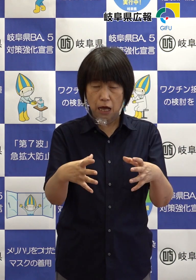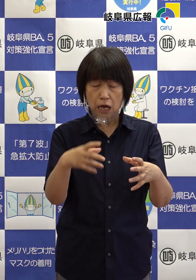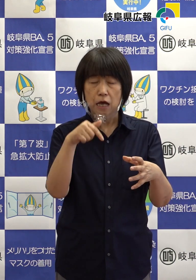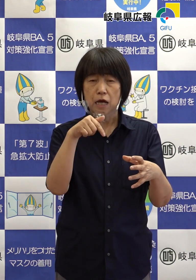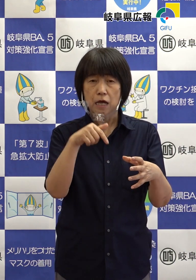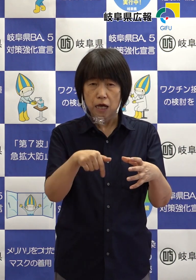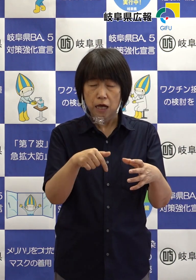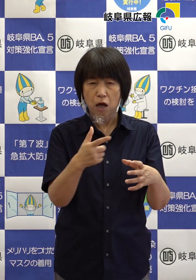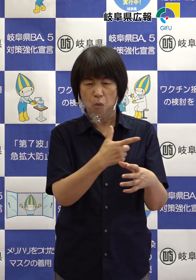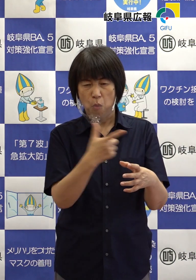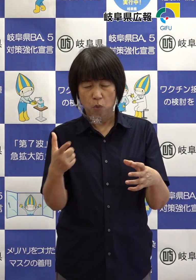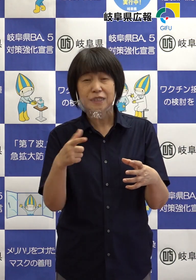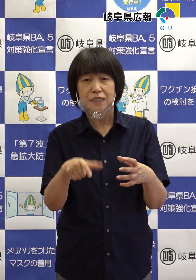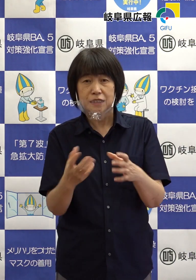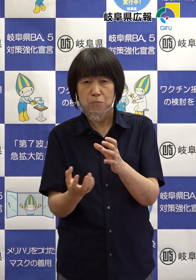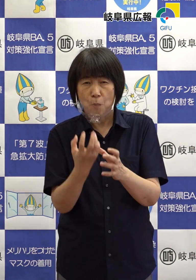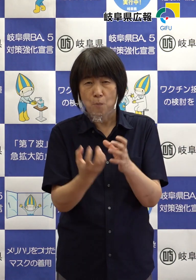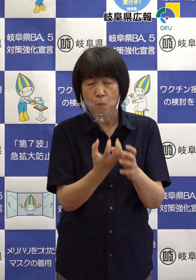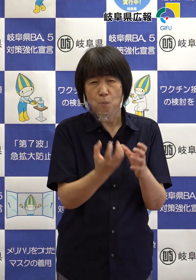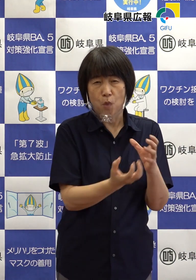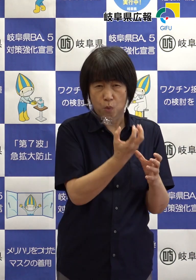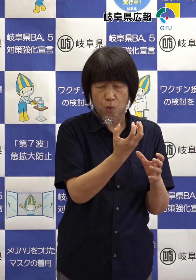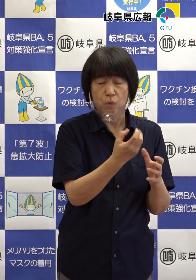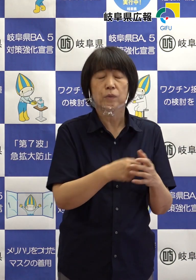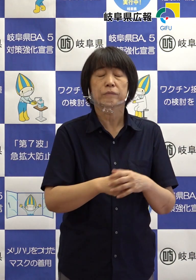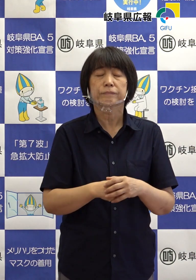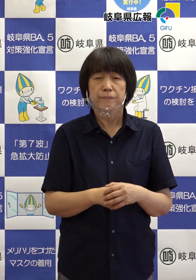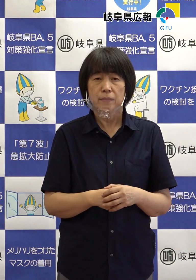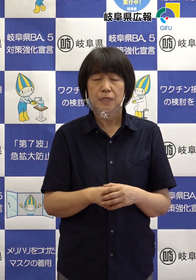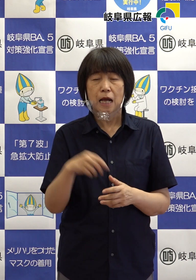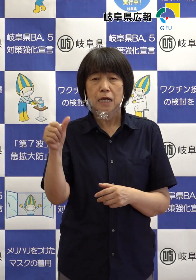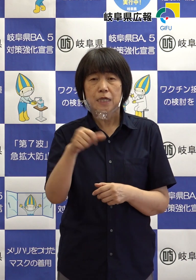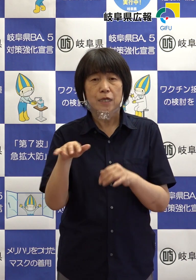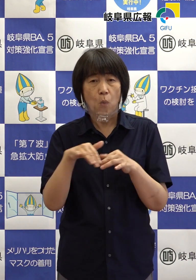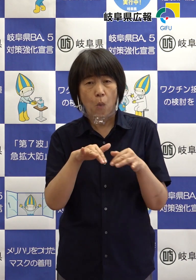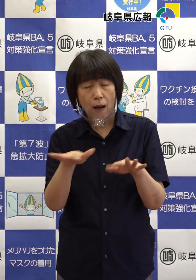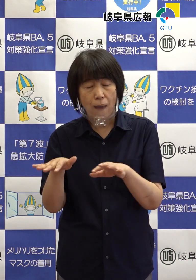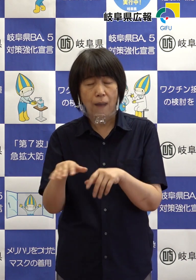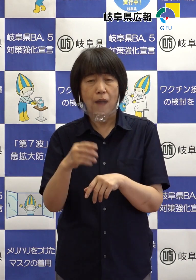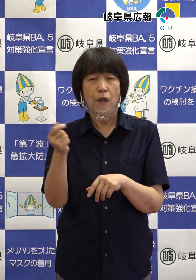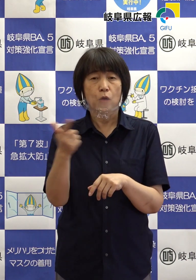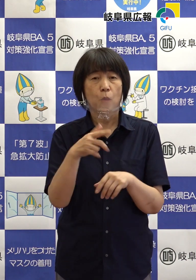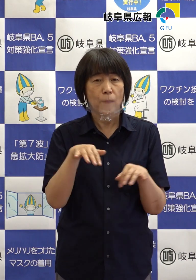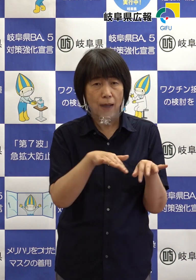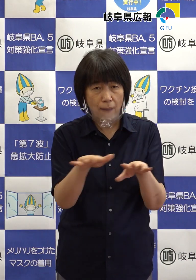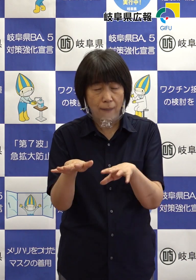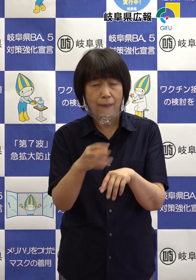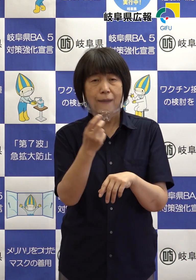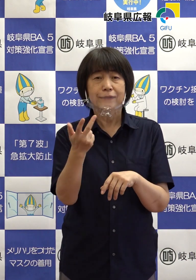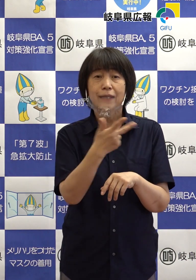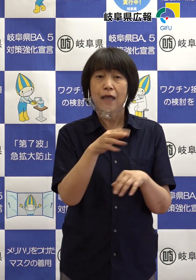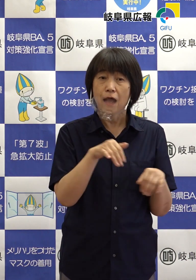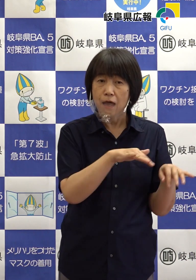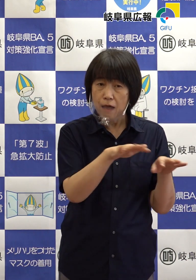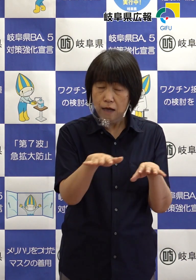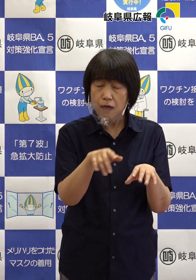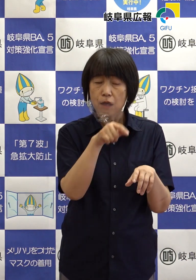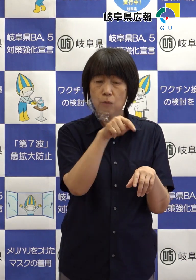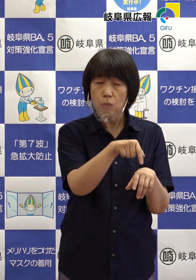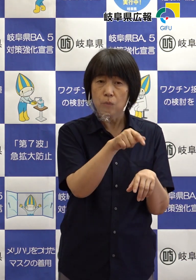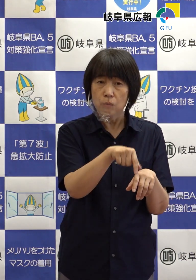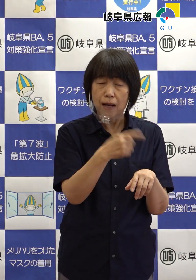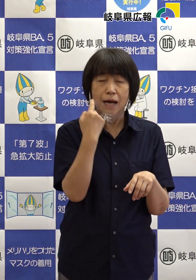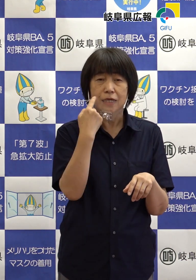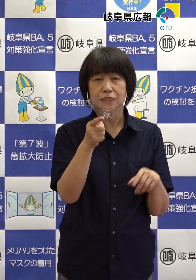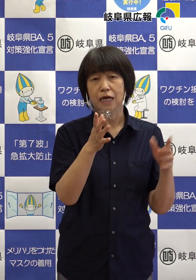大きなプラスとのツイート発生しておりますけれども第5話ロッパななぁと比較してみますと第7ほぼ1ヶ月1